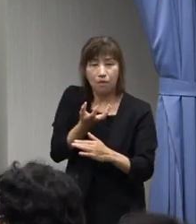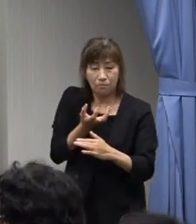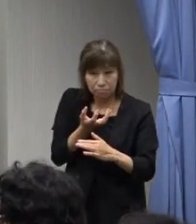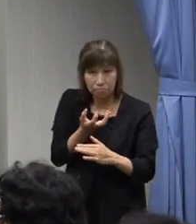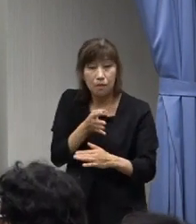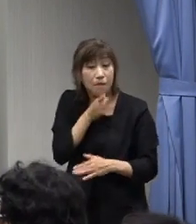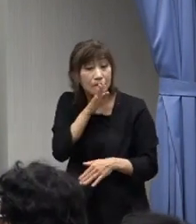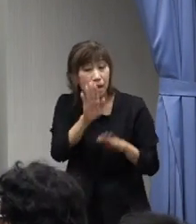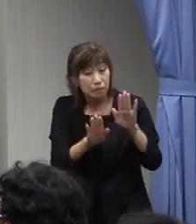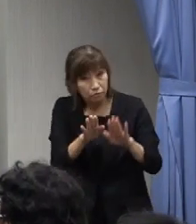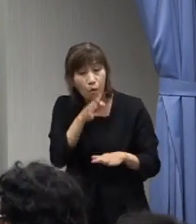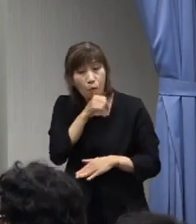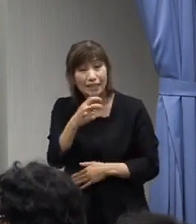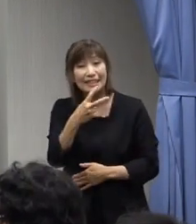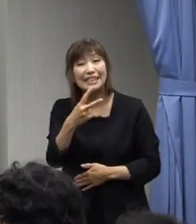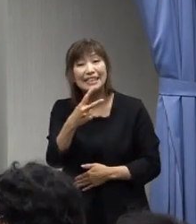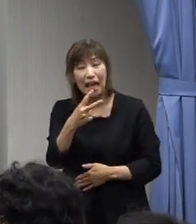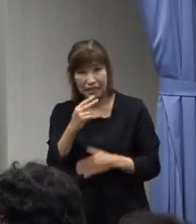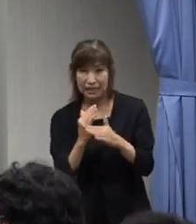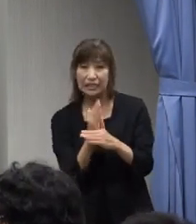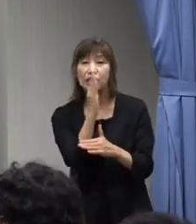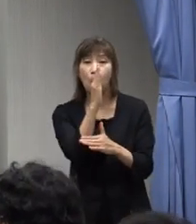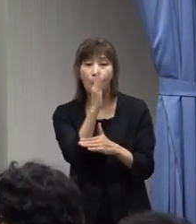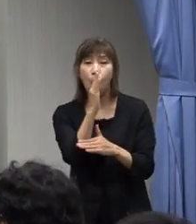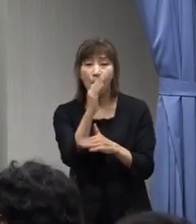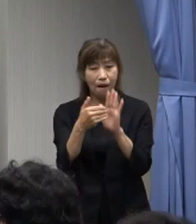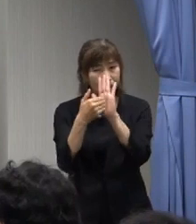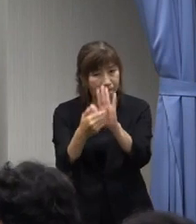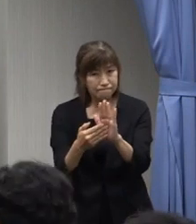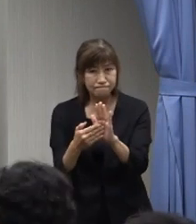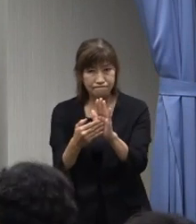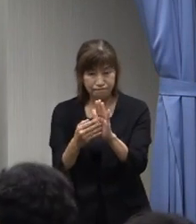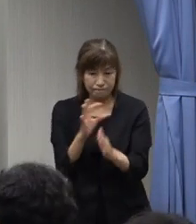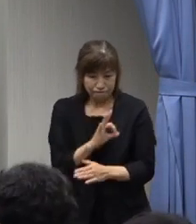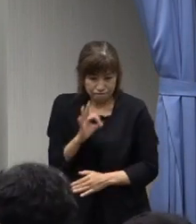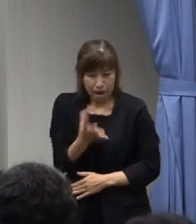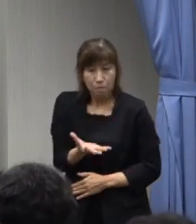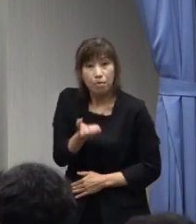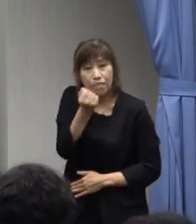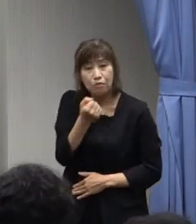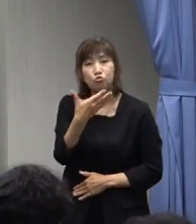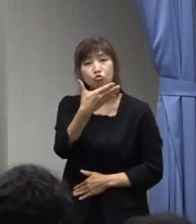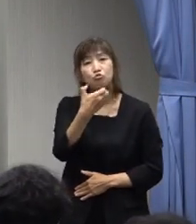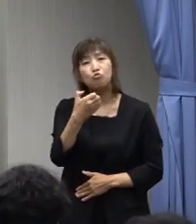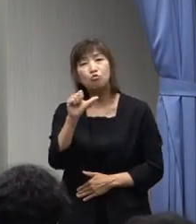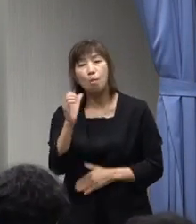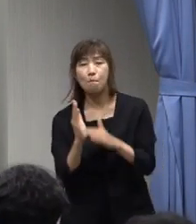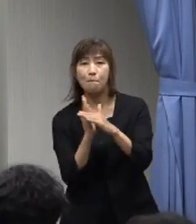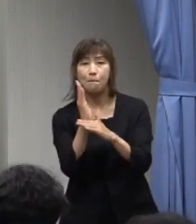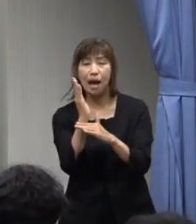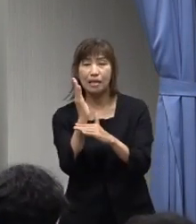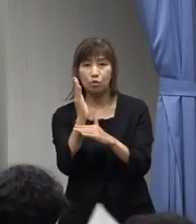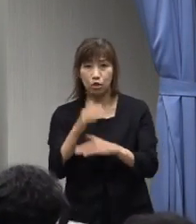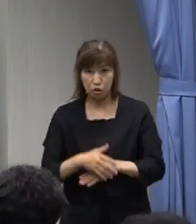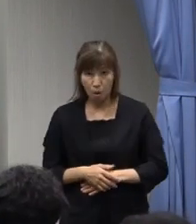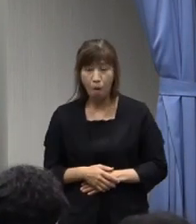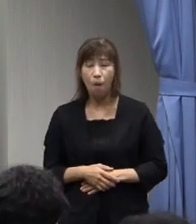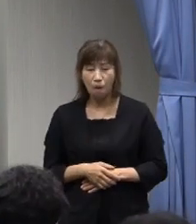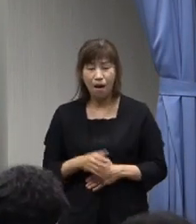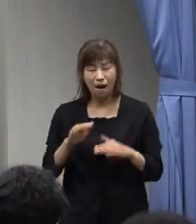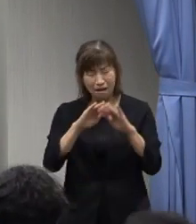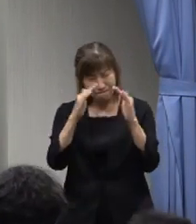を見ますと、2歳以上の全年代で抗体保有率は 95% 以上と、多くの方が抗体を保有されている状態です